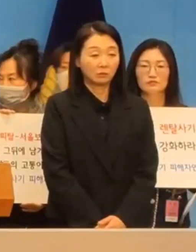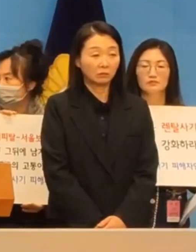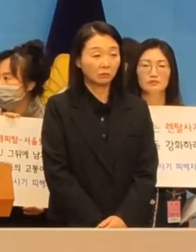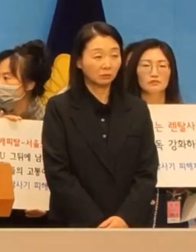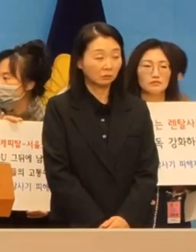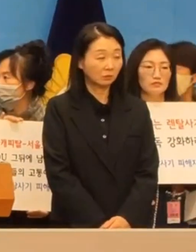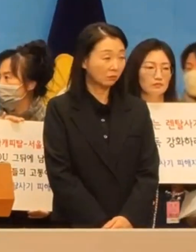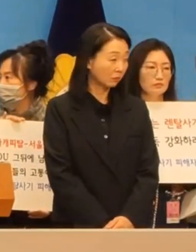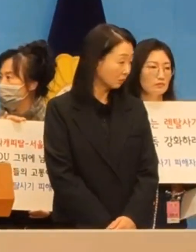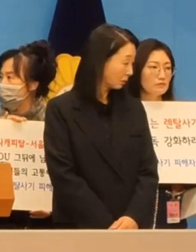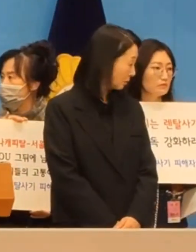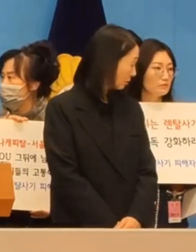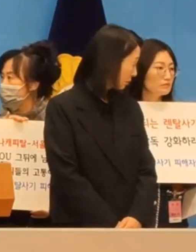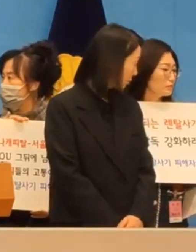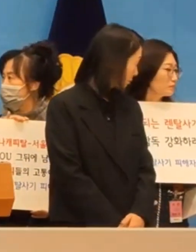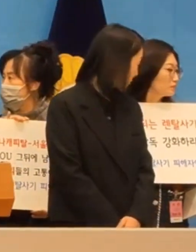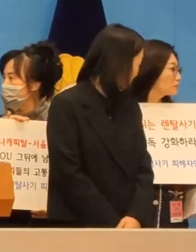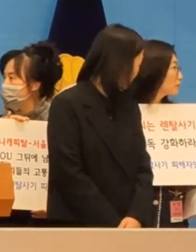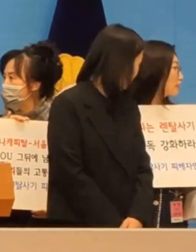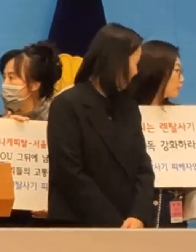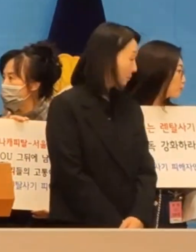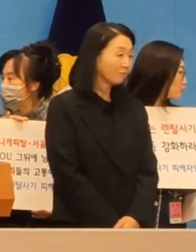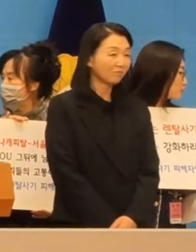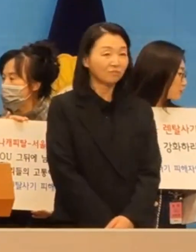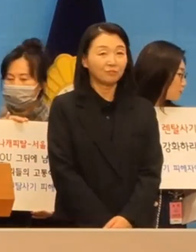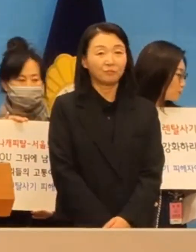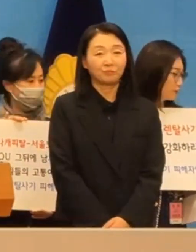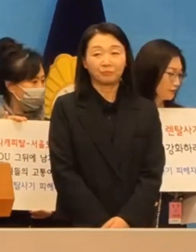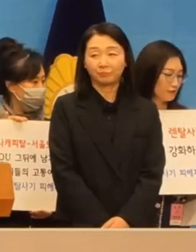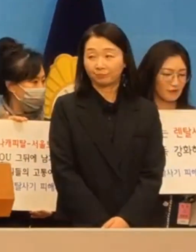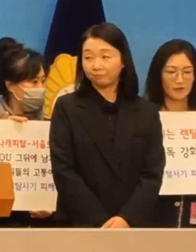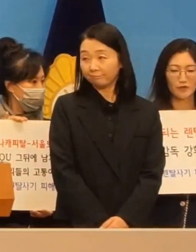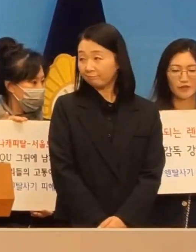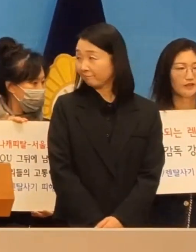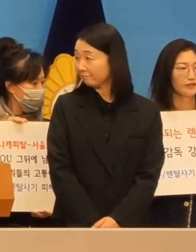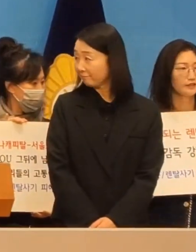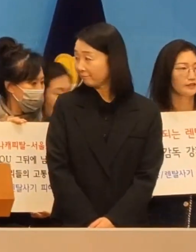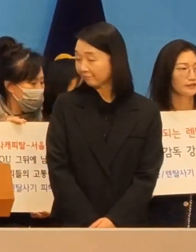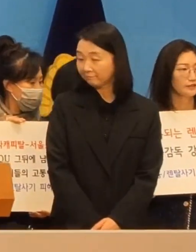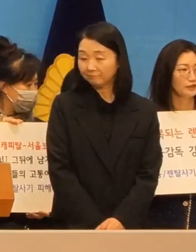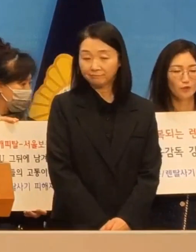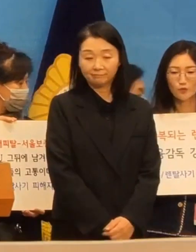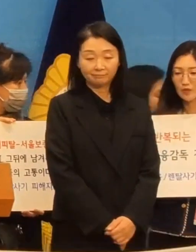예, 이쪽으로 나눠서 서셔야 됩니다. 네.